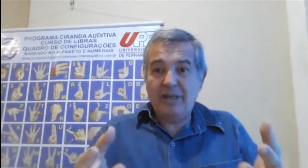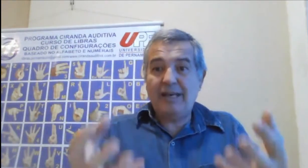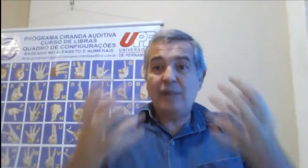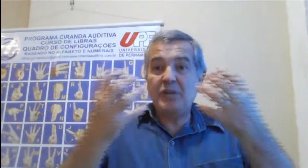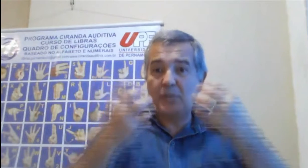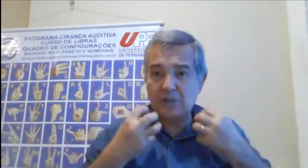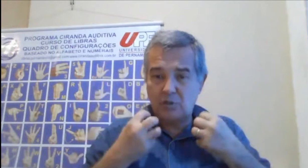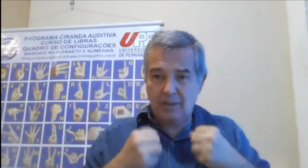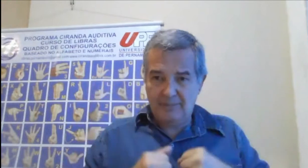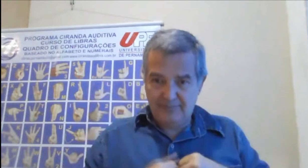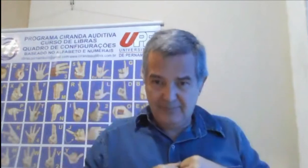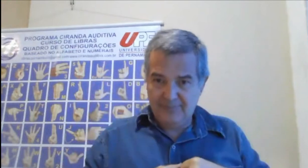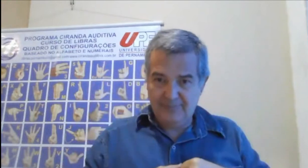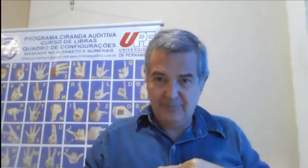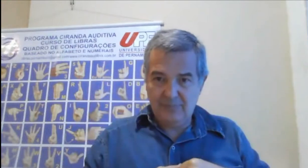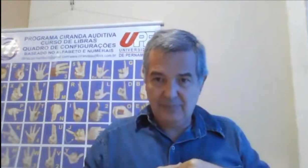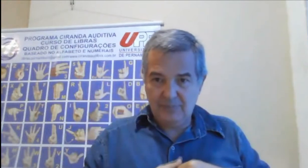Agora eu trago isso para a escola.